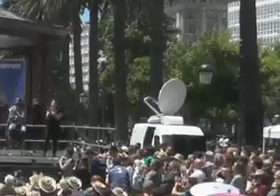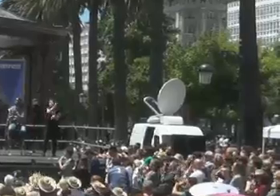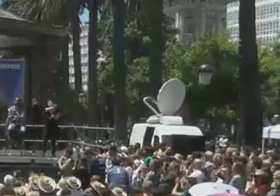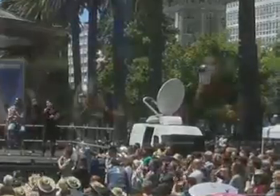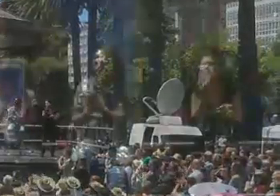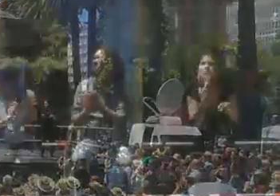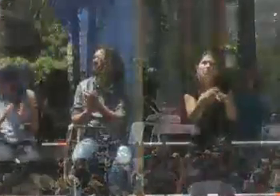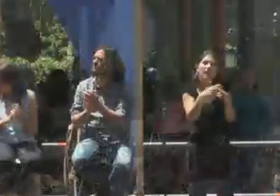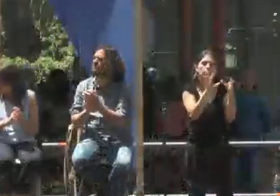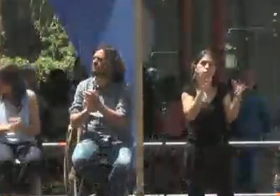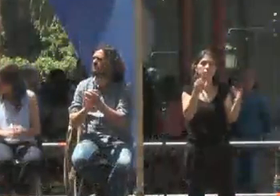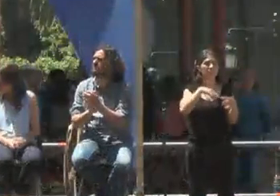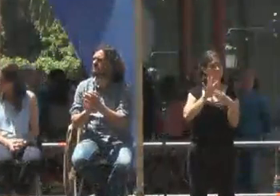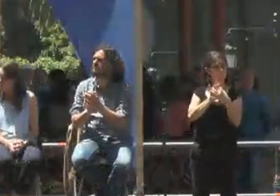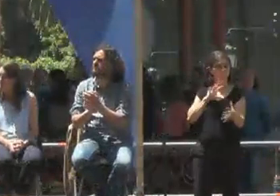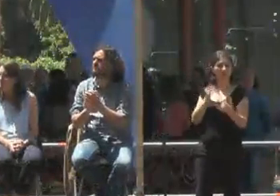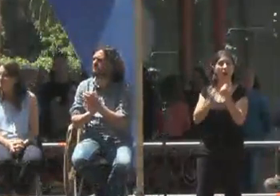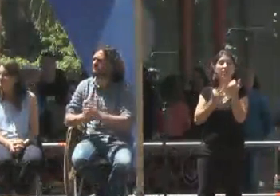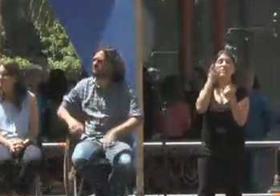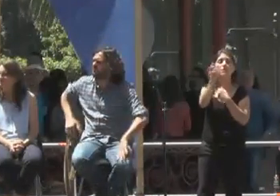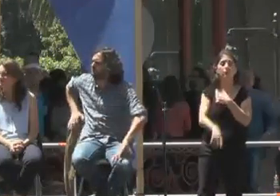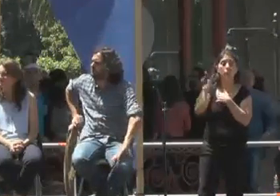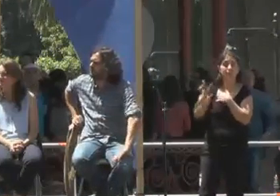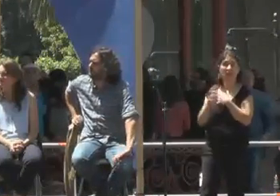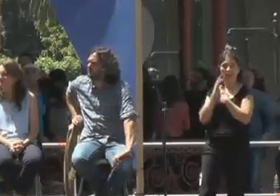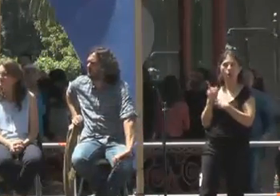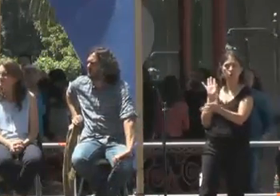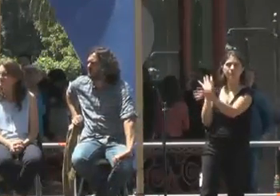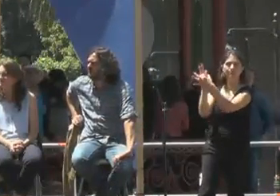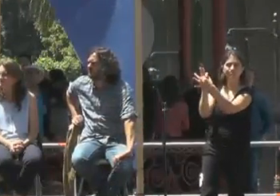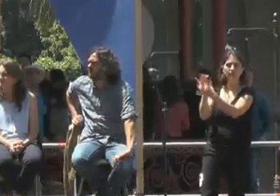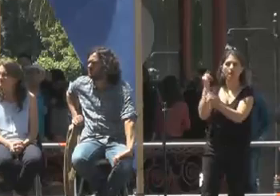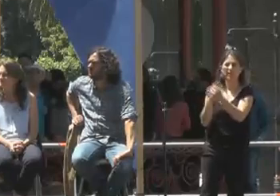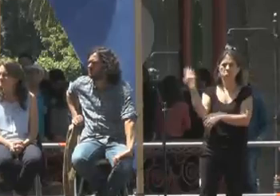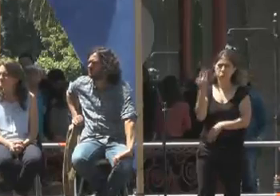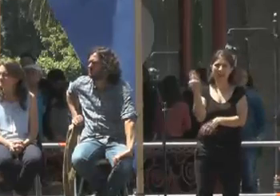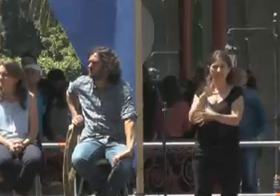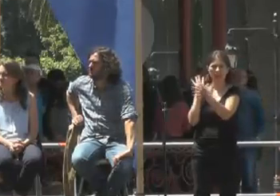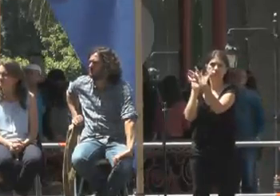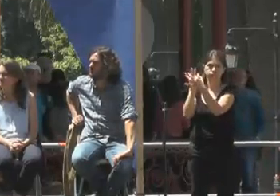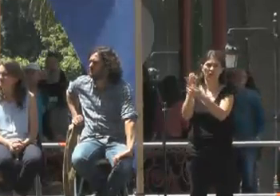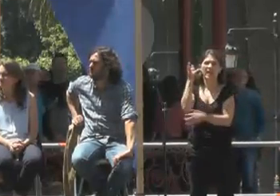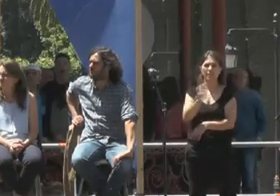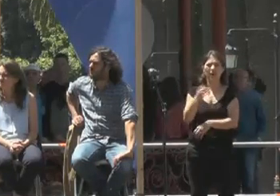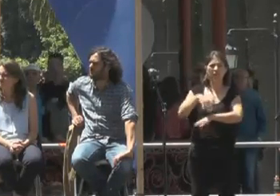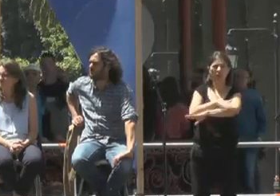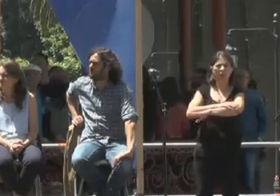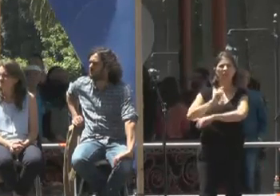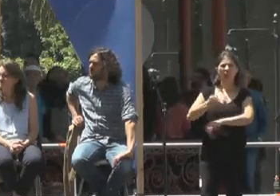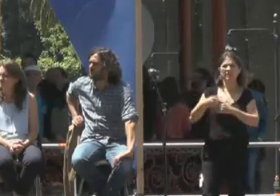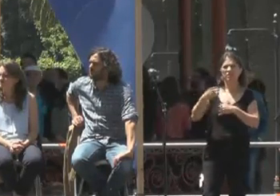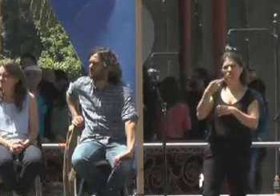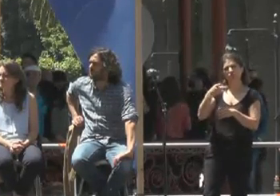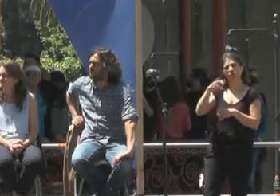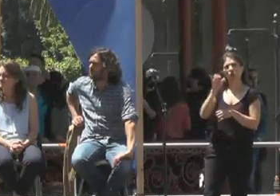la política no va con nosotros, va con gente como Mariano Rajoy, va con gente como Bárcenas, o va con gente como el exministro Soria